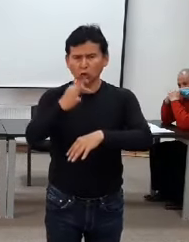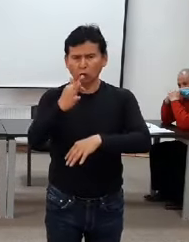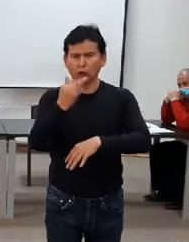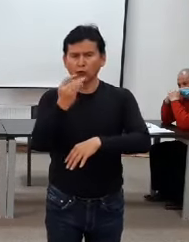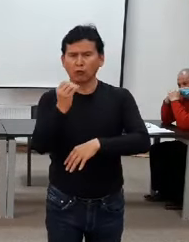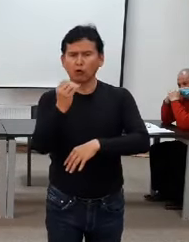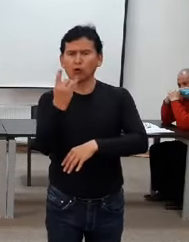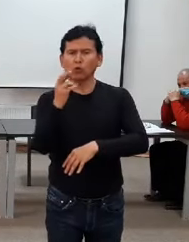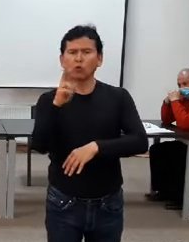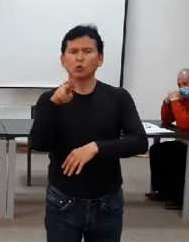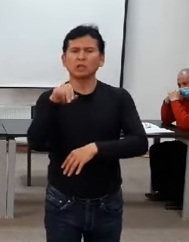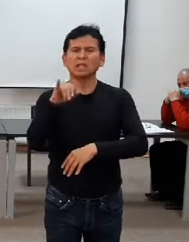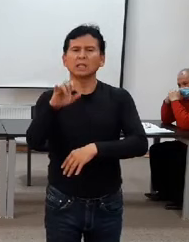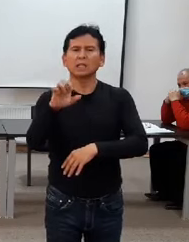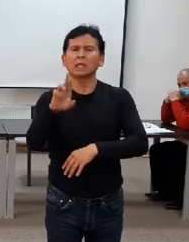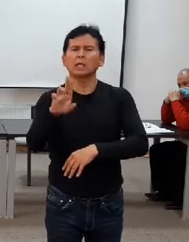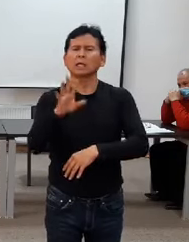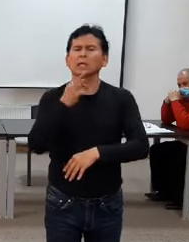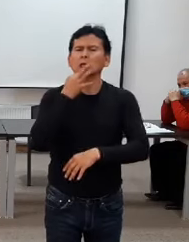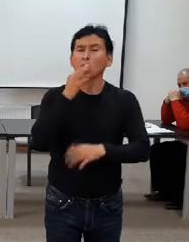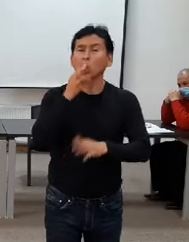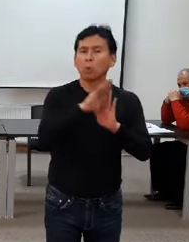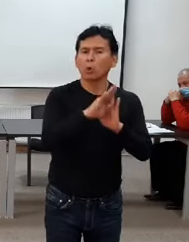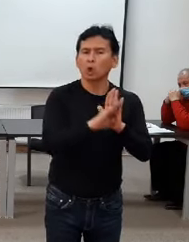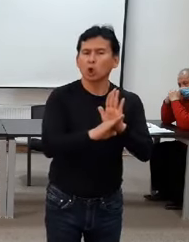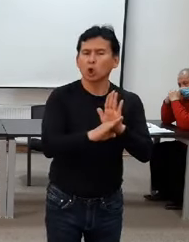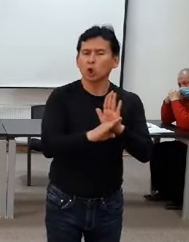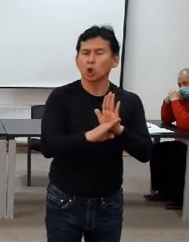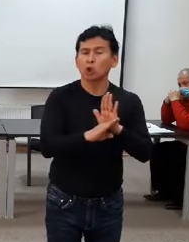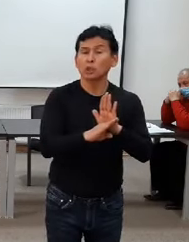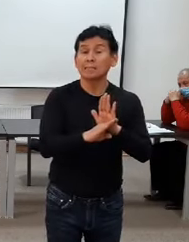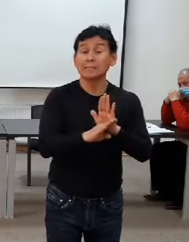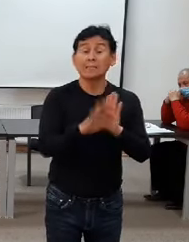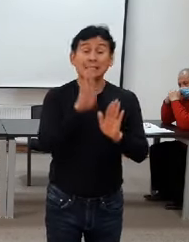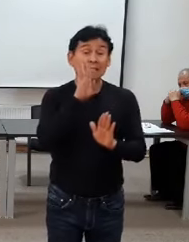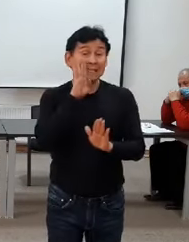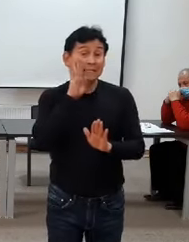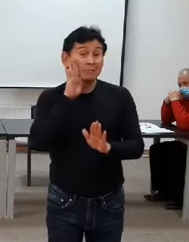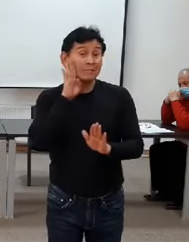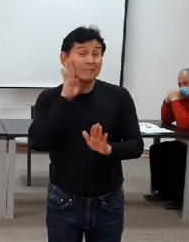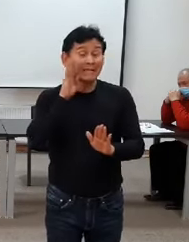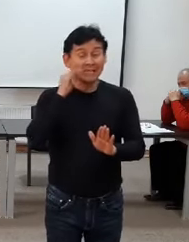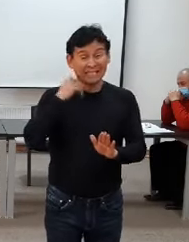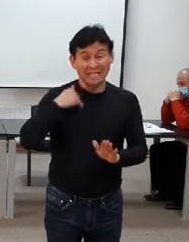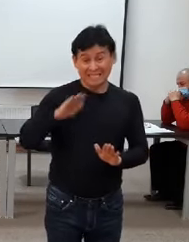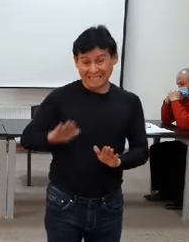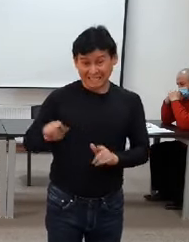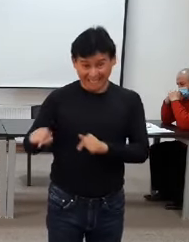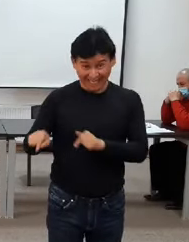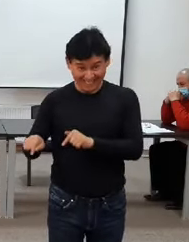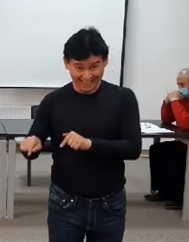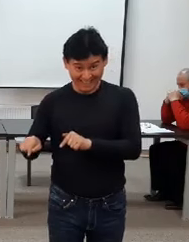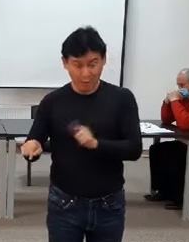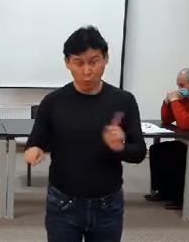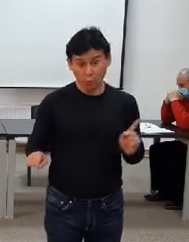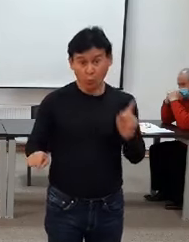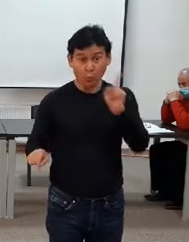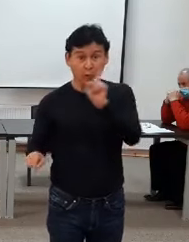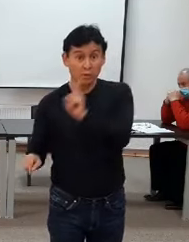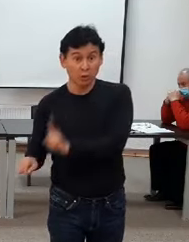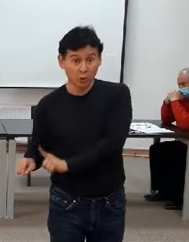al diario Isaero que justamente el protocolo de sanitización, cuando llegó esta niña COVID positivo y la